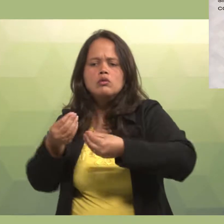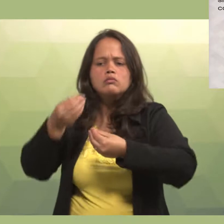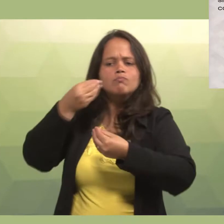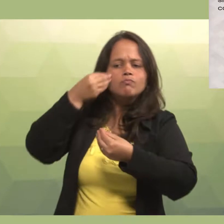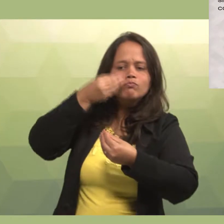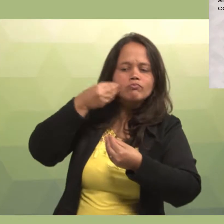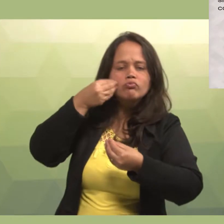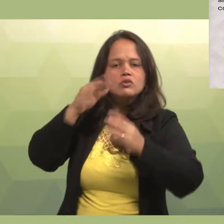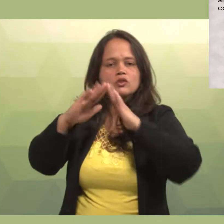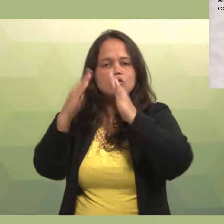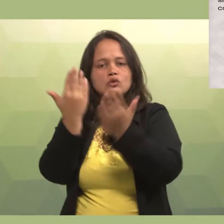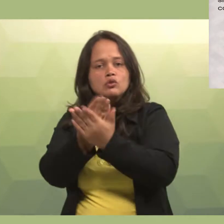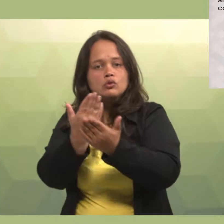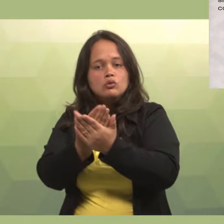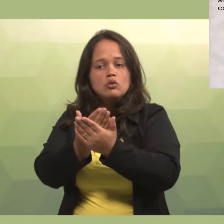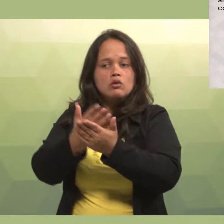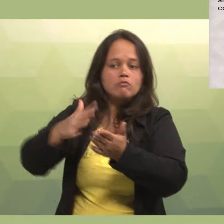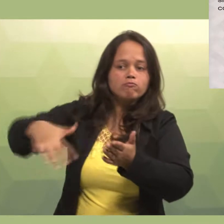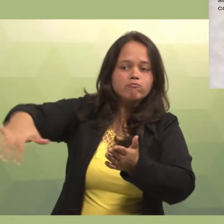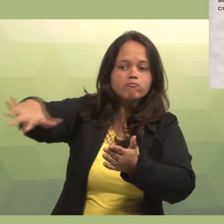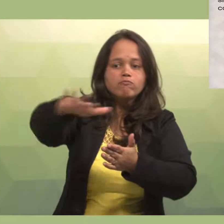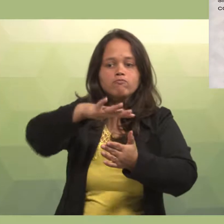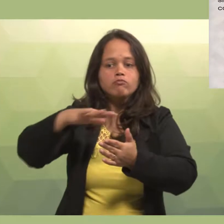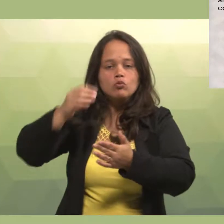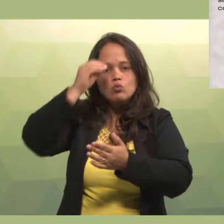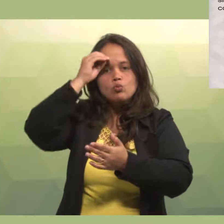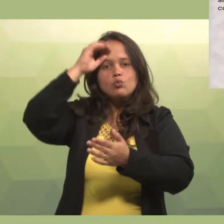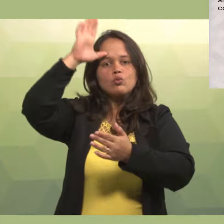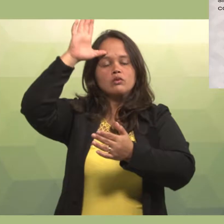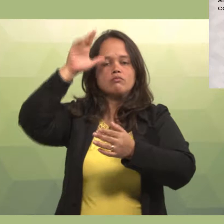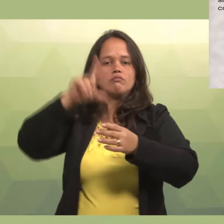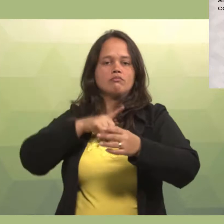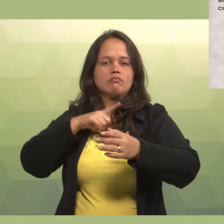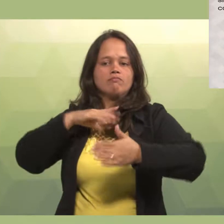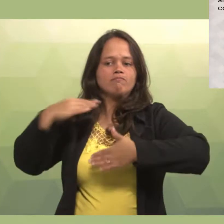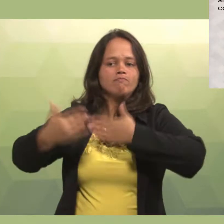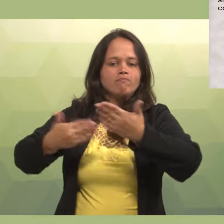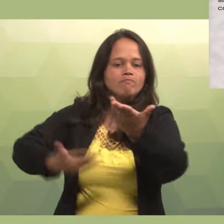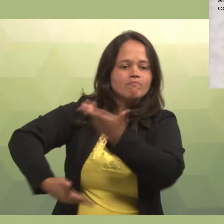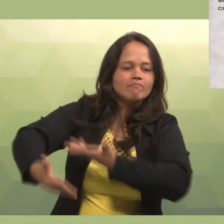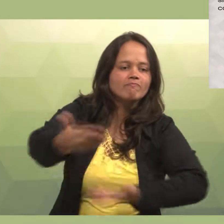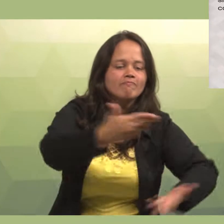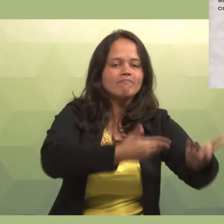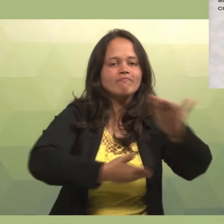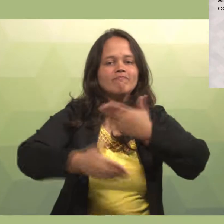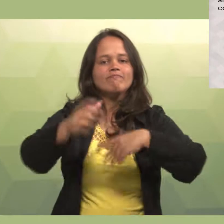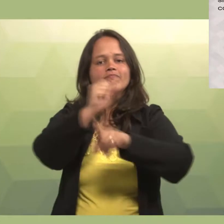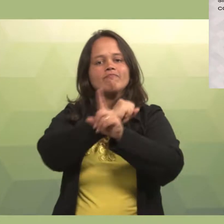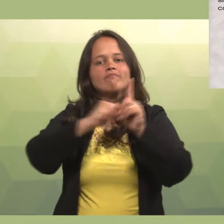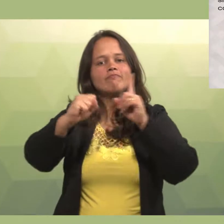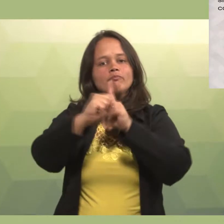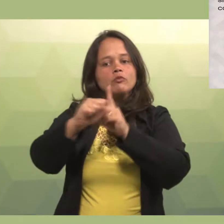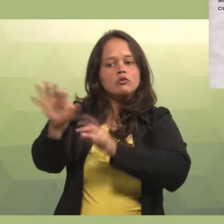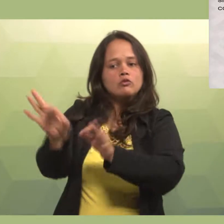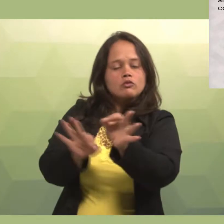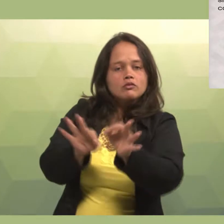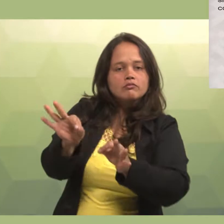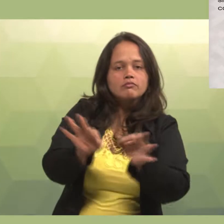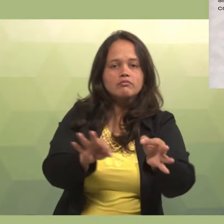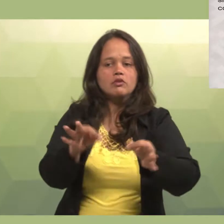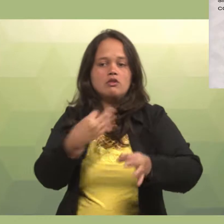escolares desdobradas em torno do conhecimento, permeadas pelas relações sociais,